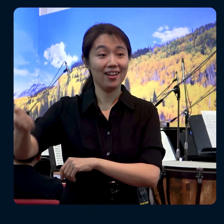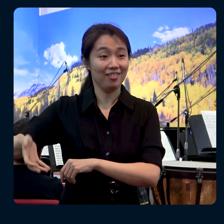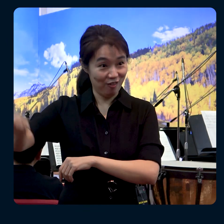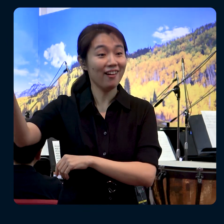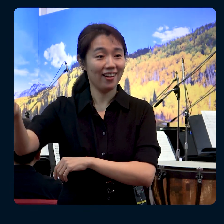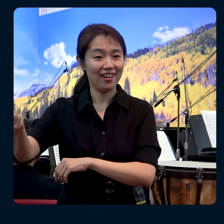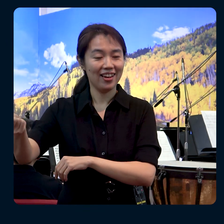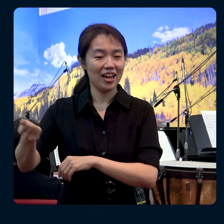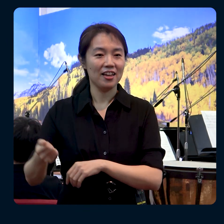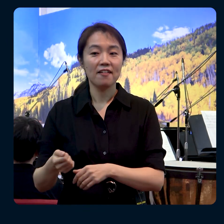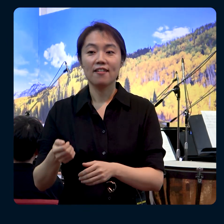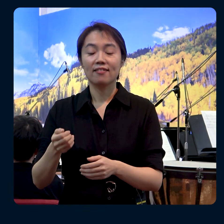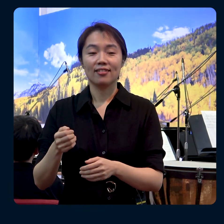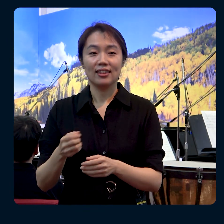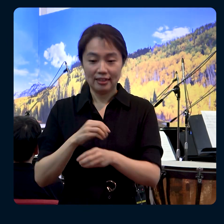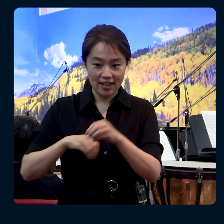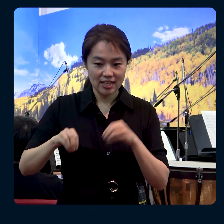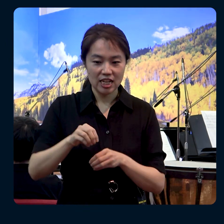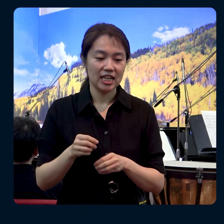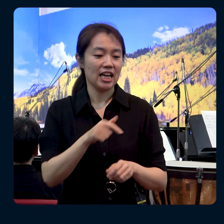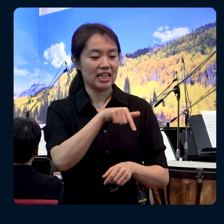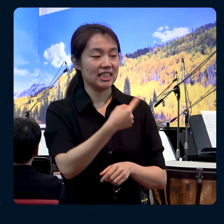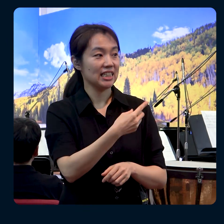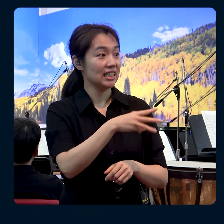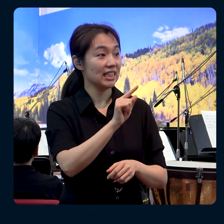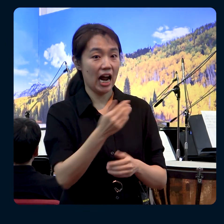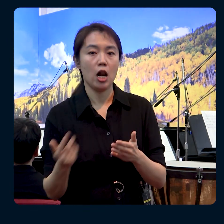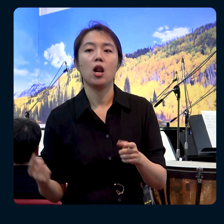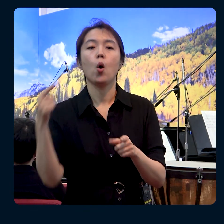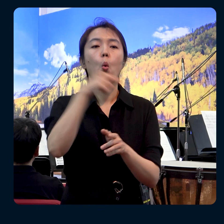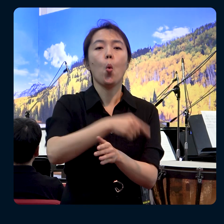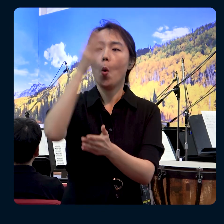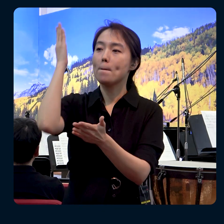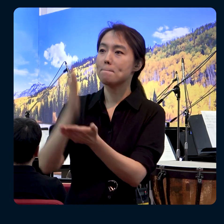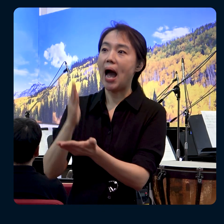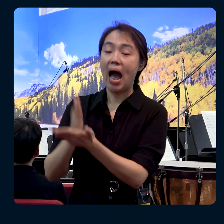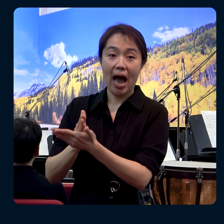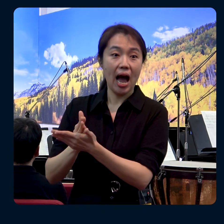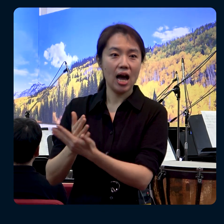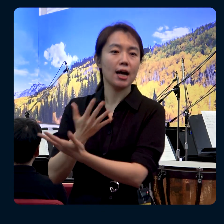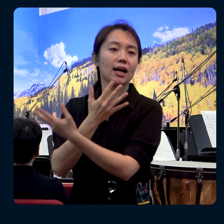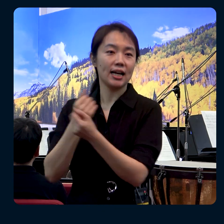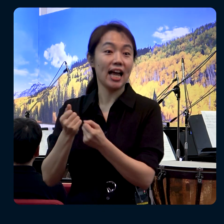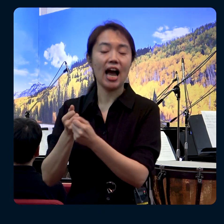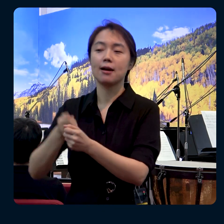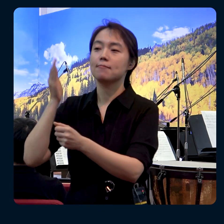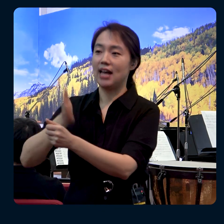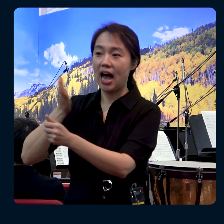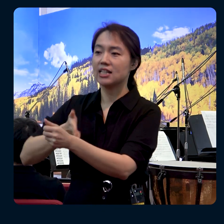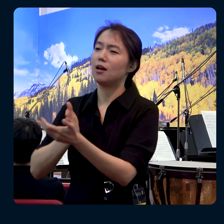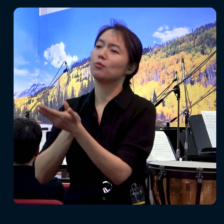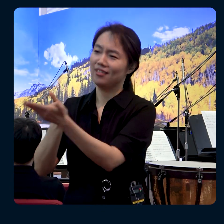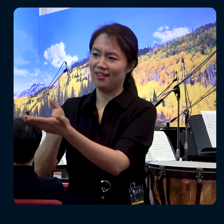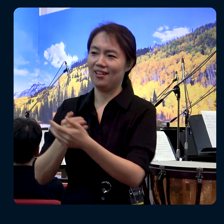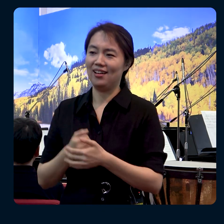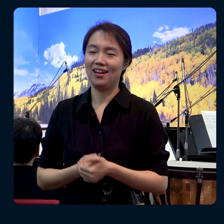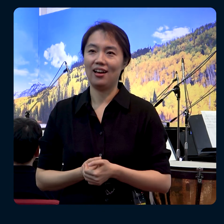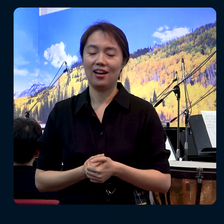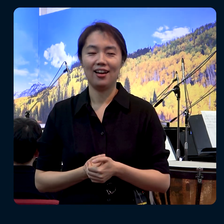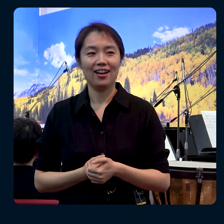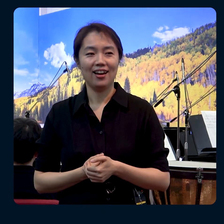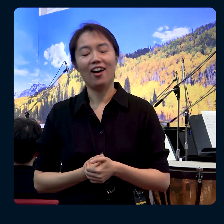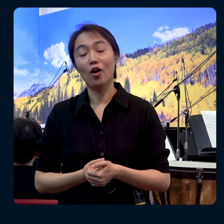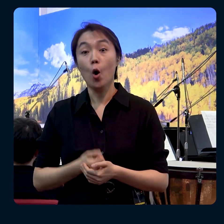너는 그랄 쪽, 블레셋 쪽은 건너오지 마. 그 계약 맺자는 거예요. 맹세까지 하면서, 있는 생색